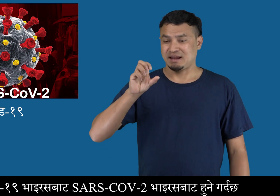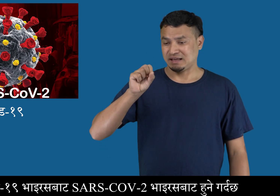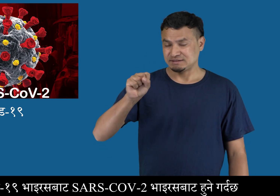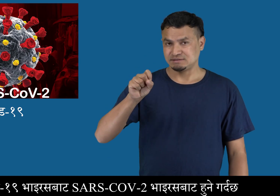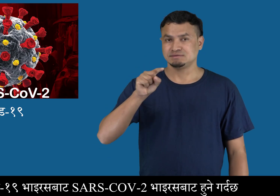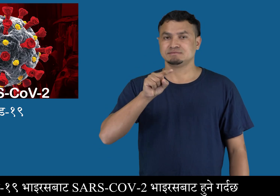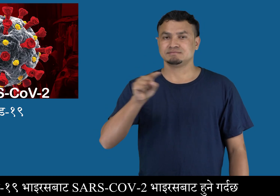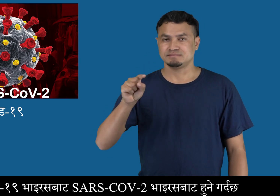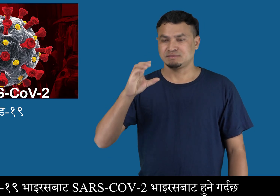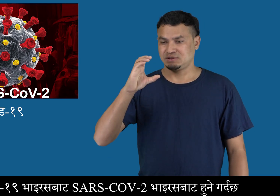कोभिड-19 भाइरस